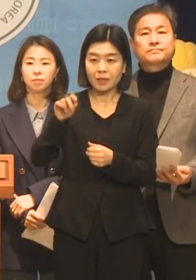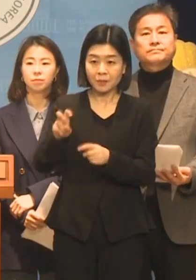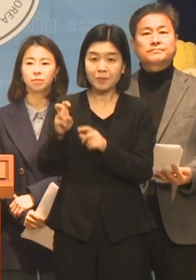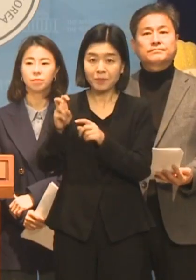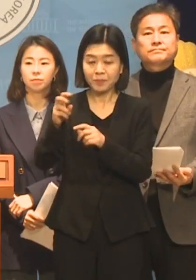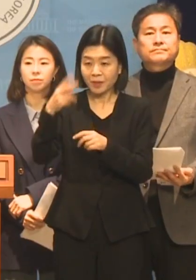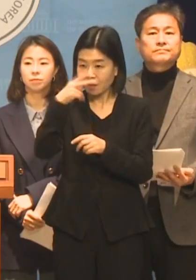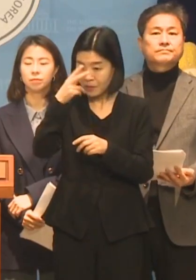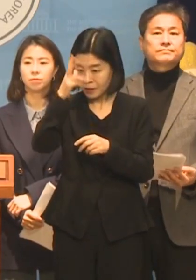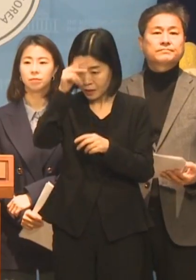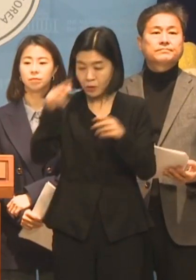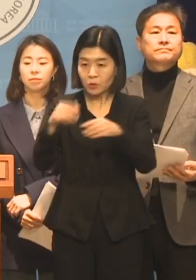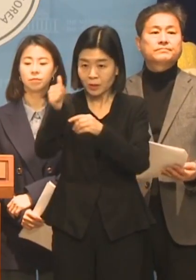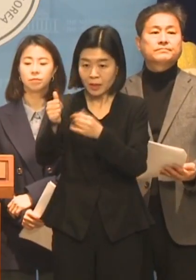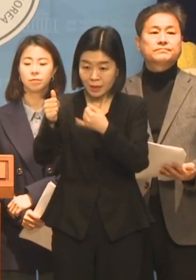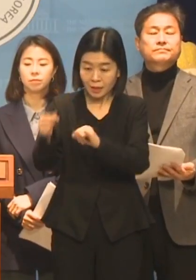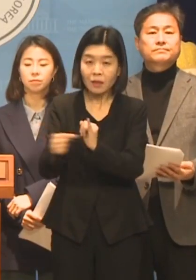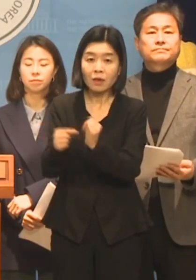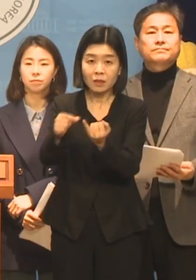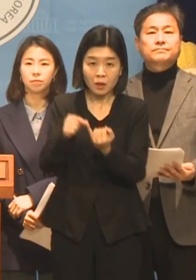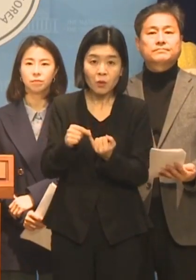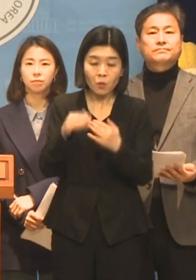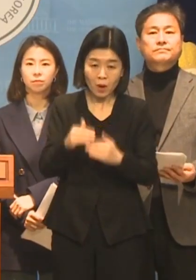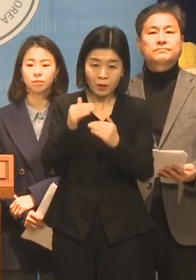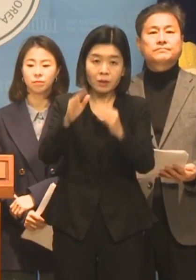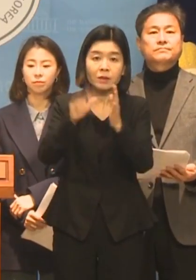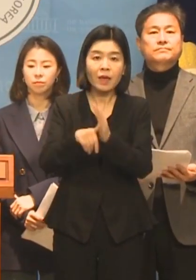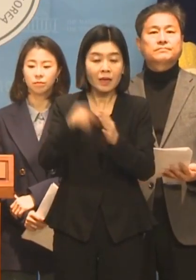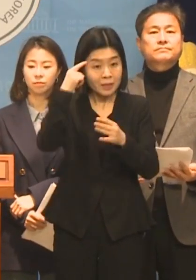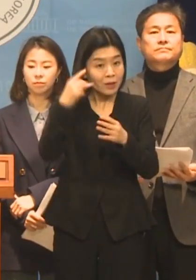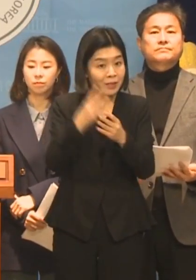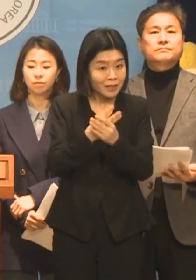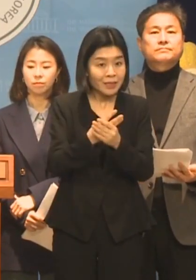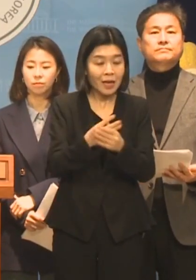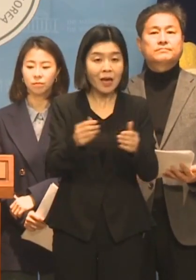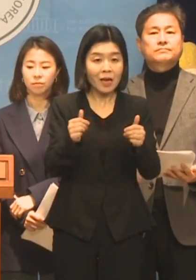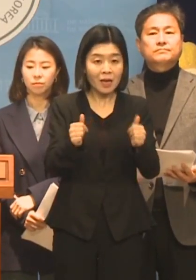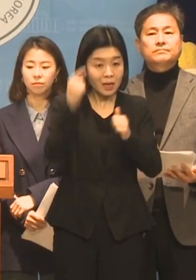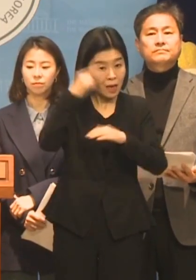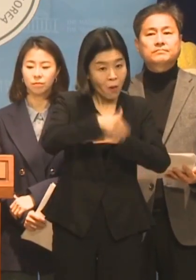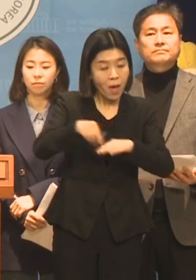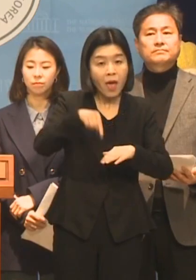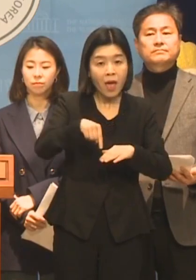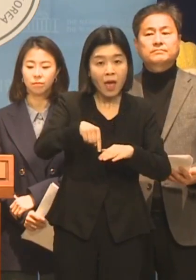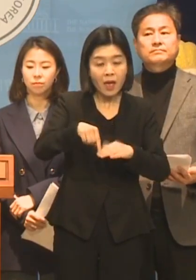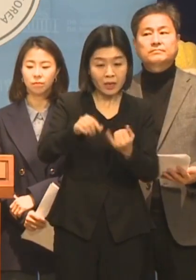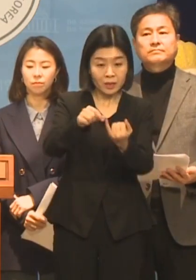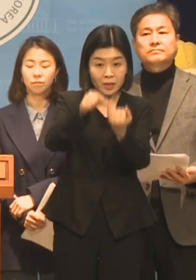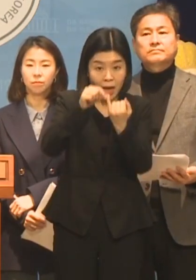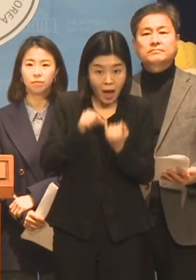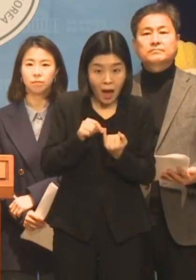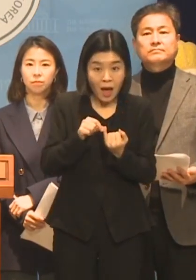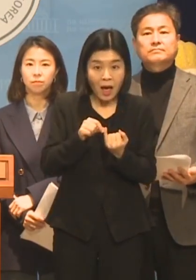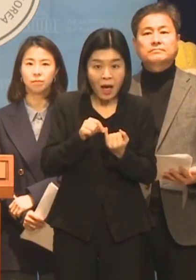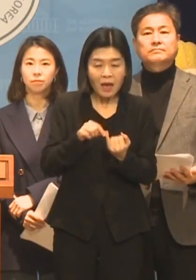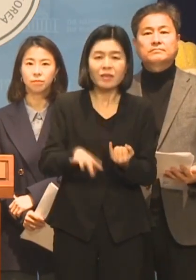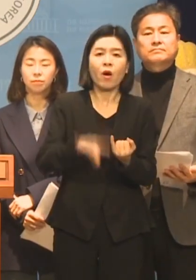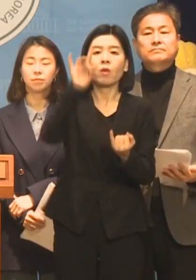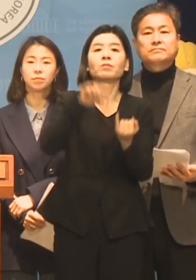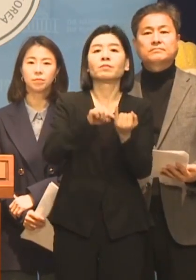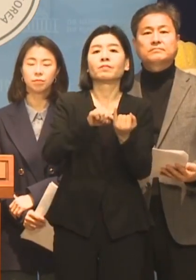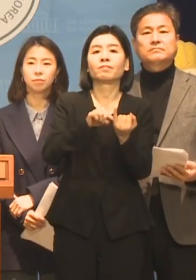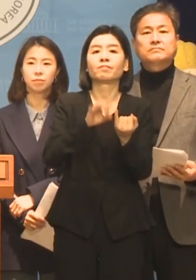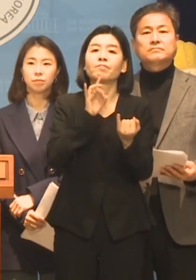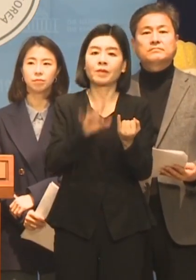채용 과정에서 석사학위 취득 예정자가 합격한 사례는 심 총장 자녀가 유일한 것으로